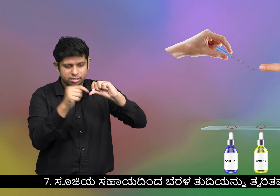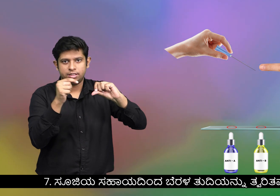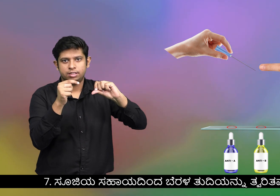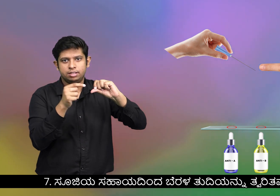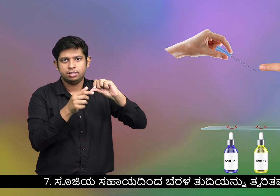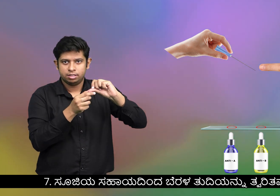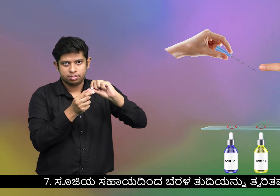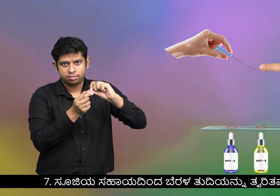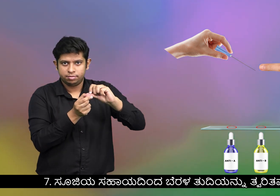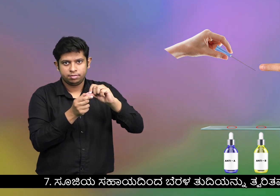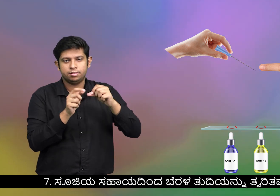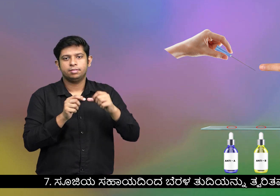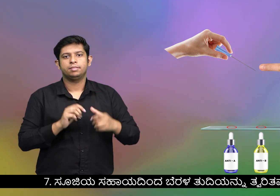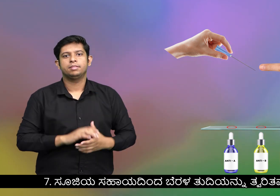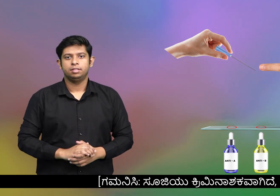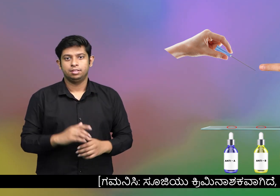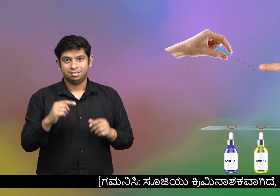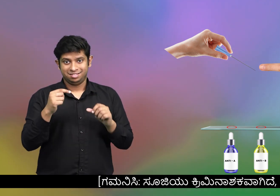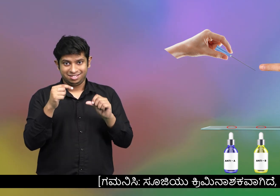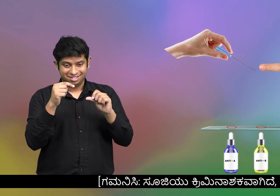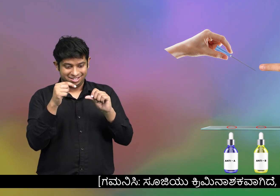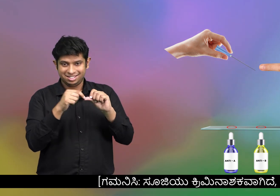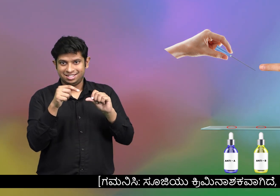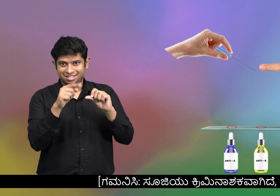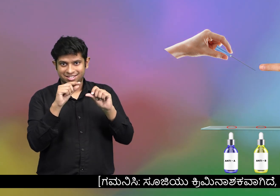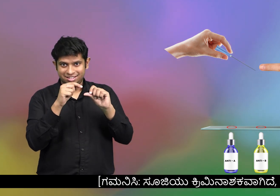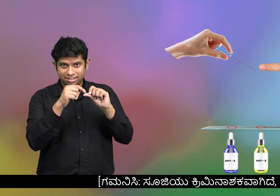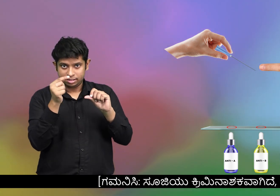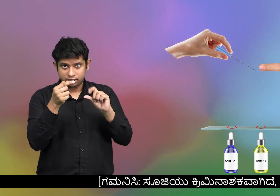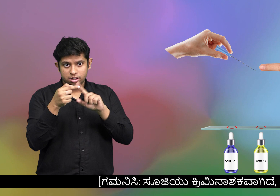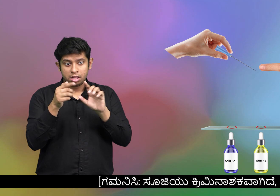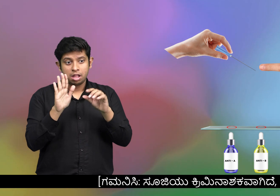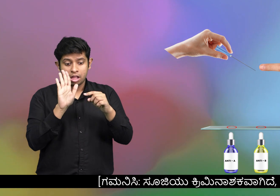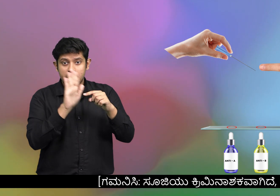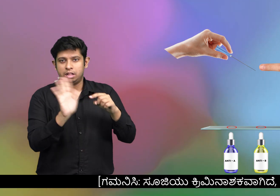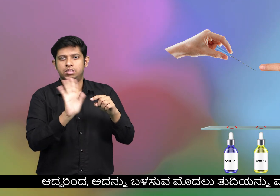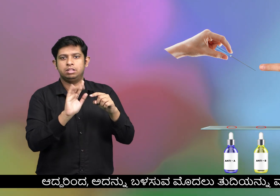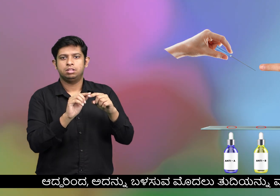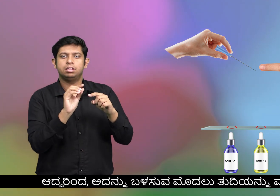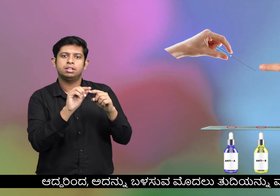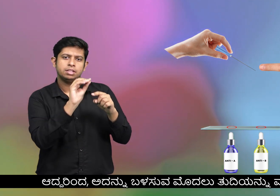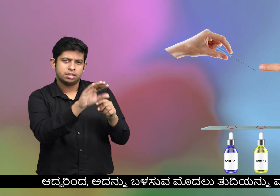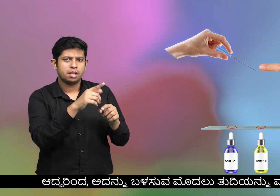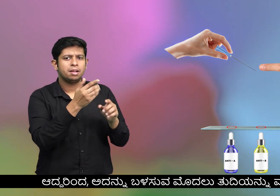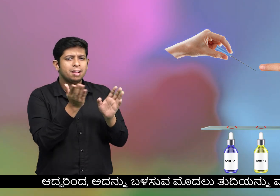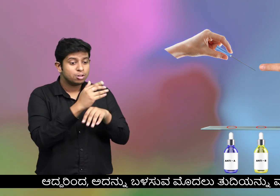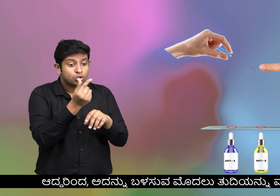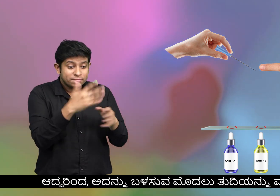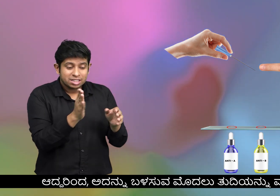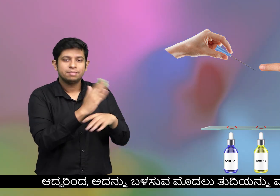ತುದಿಯನ್ನು ತ್ವರಿತವಾಗಿ ಚುಚ್ಚಿ. ಗಮನಿಸಿ, ಸೂಜಿಯು ಕ್ರಿಮಿನಾಶಕವಾಗಿ ಆಗಿದೆ, ಆದ್ದರಿಂದ ಅದನ್ನು ಬಳಸುವ